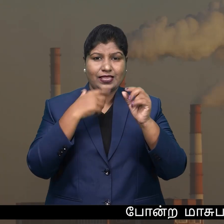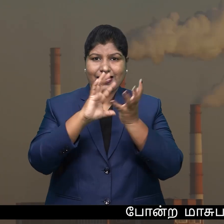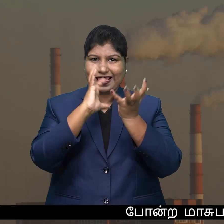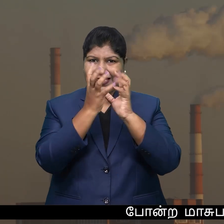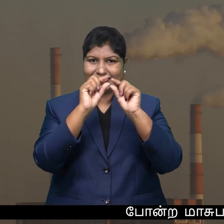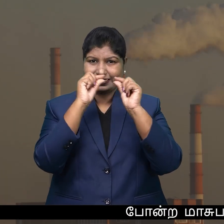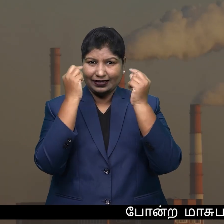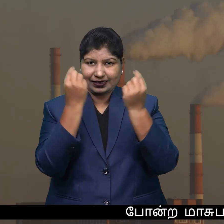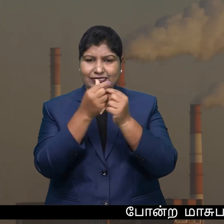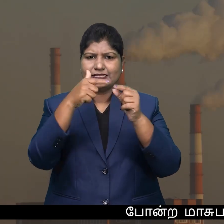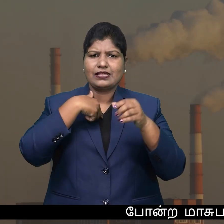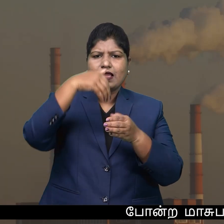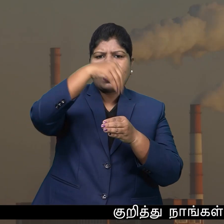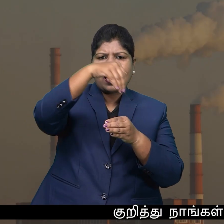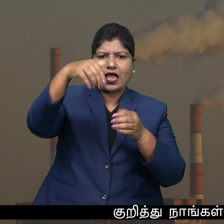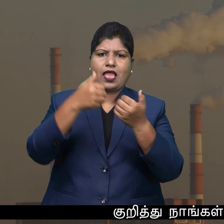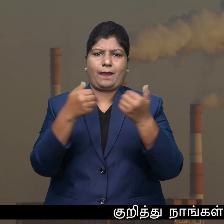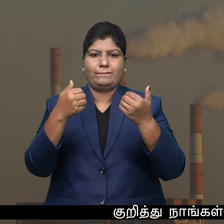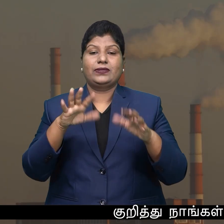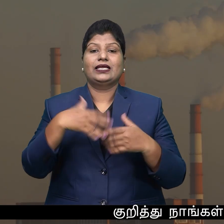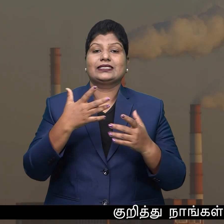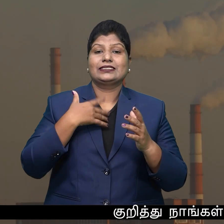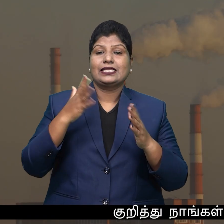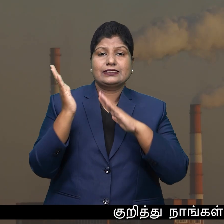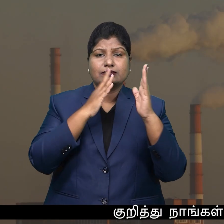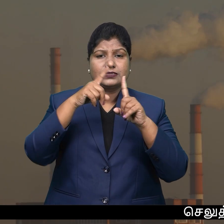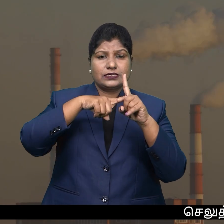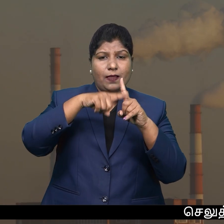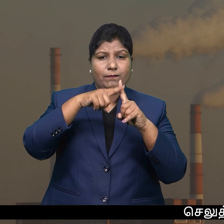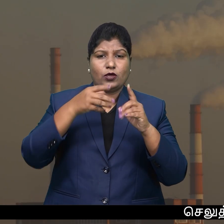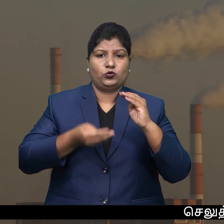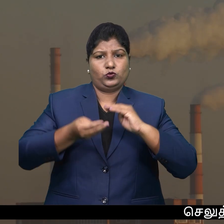போன்ற மாசுபாட்டின் விளைவுகள் குறித்து நாம் முக்கியமாக கவனம் செலுத்துகிறோம்.